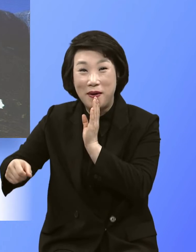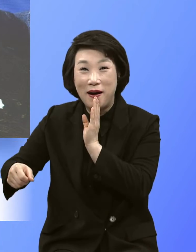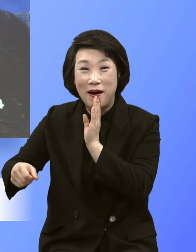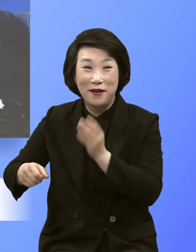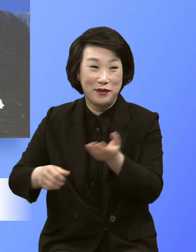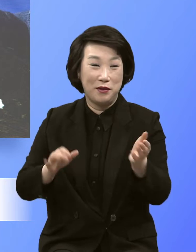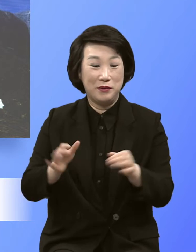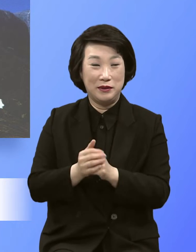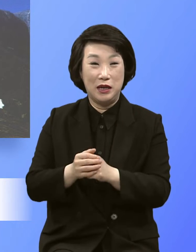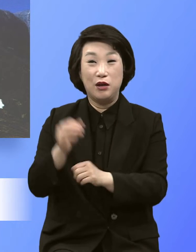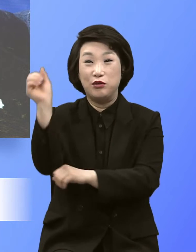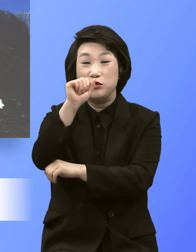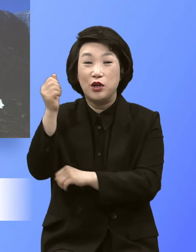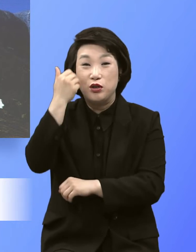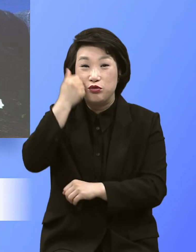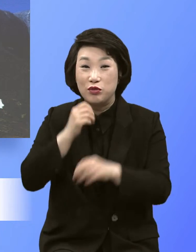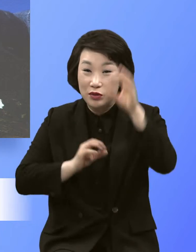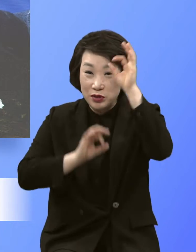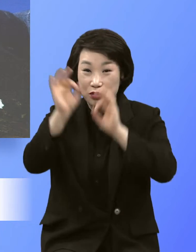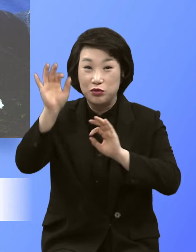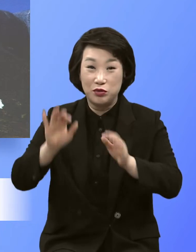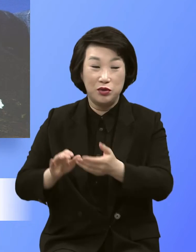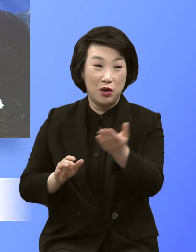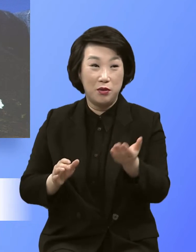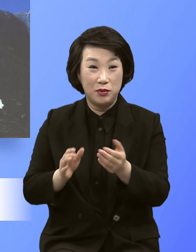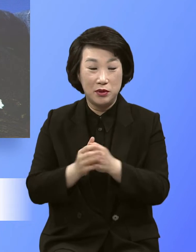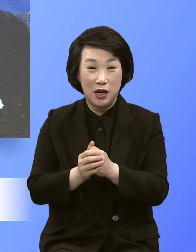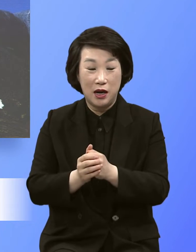누구 하나 운전을 잘못해서